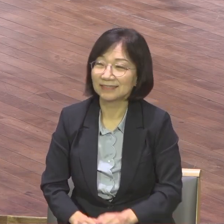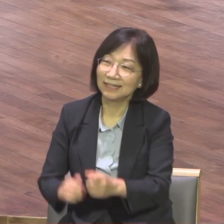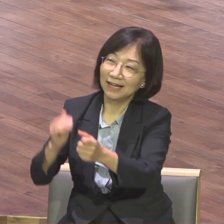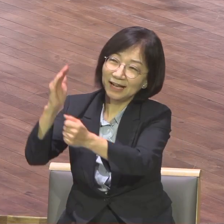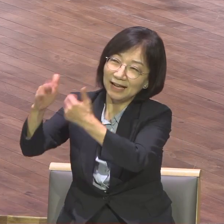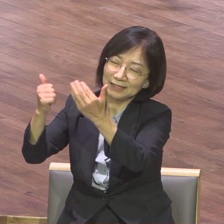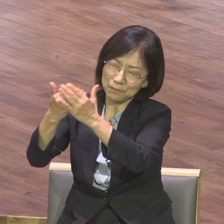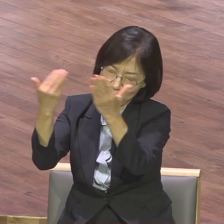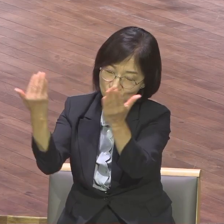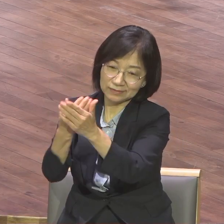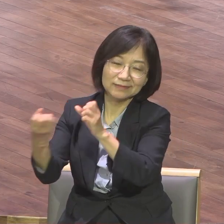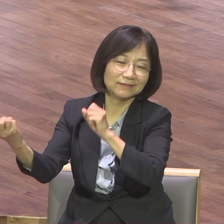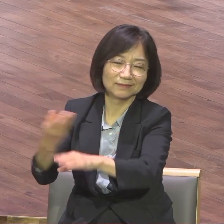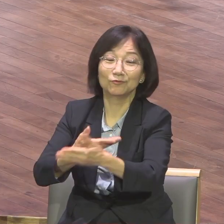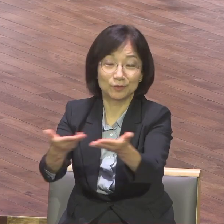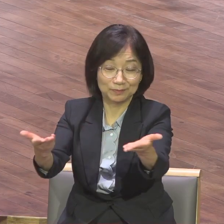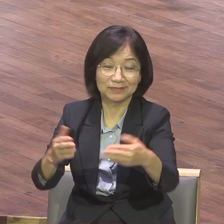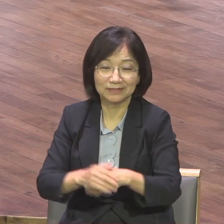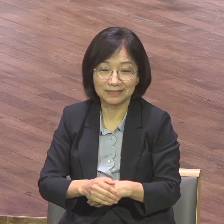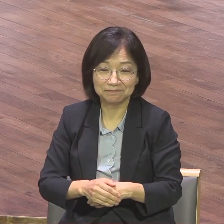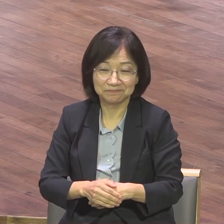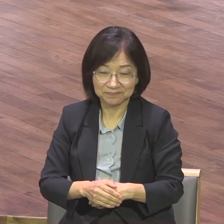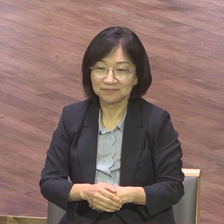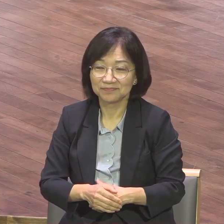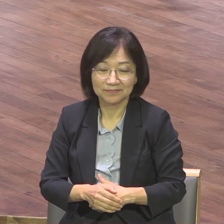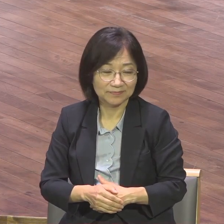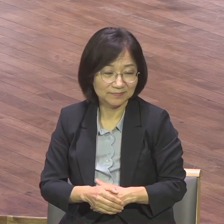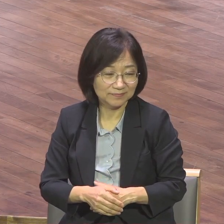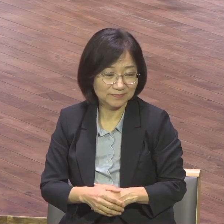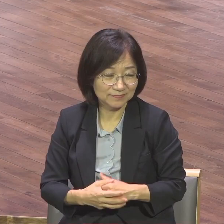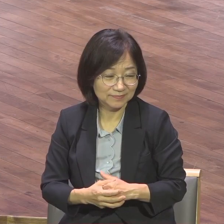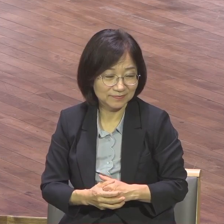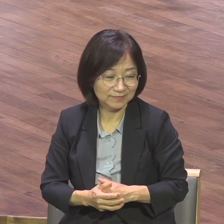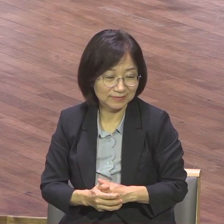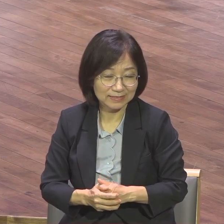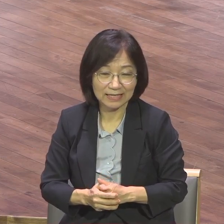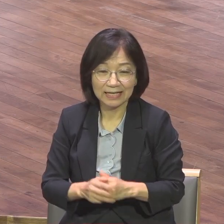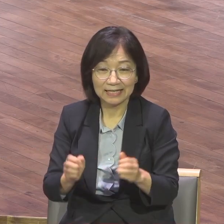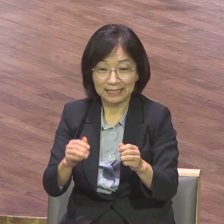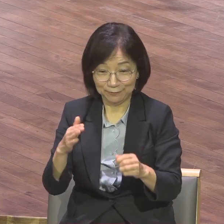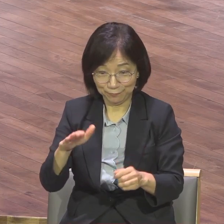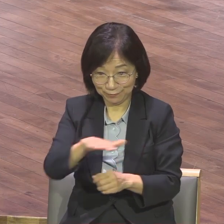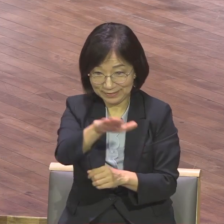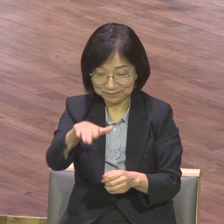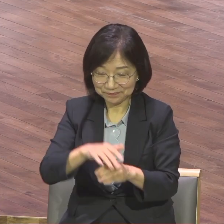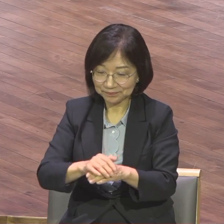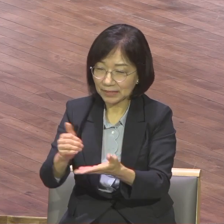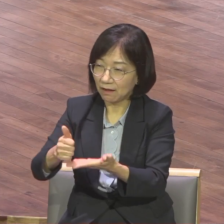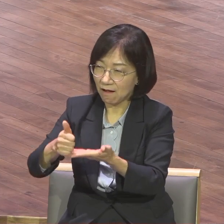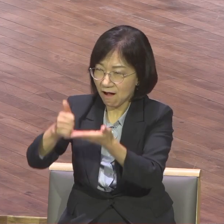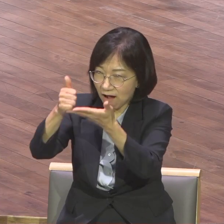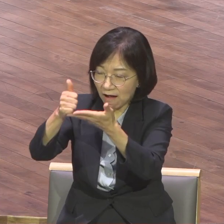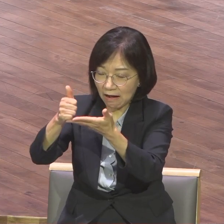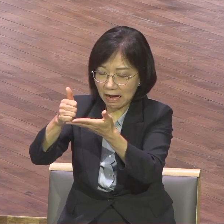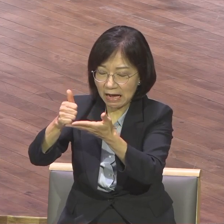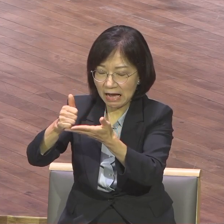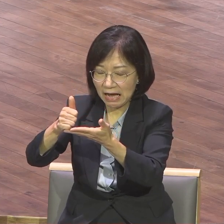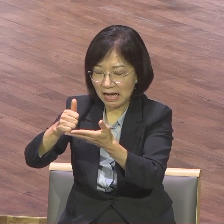보장해버린다니까. 하나님이 생사가 손에 쥐고 있잖아요. 사랑을 높이고 낮추고 크고 작고 귀하고